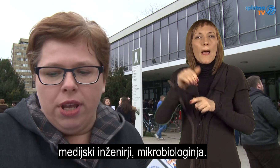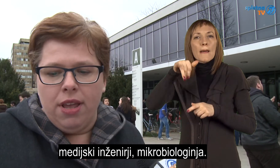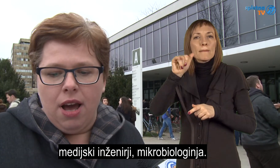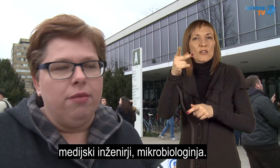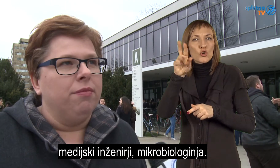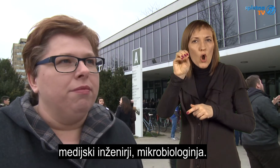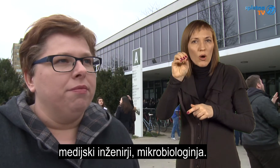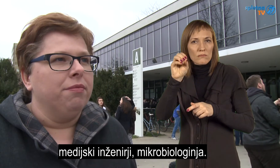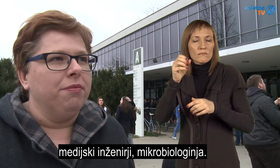mikrobiologinja.